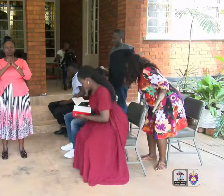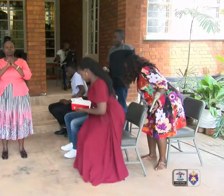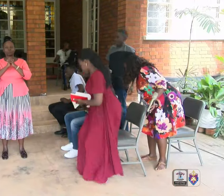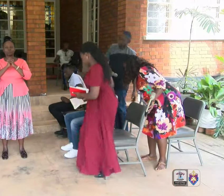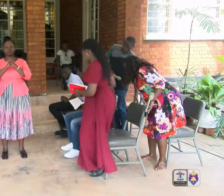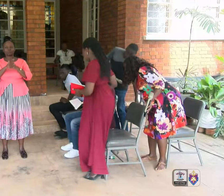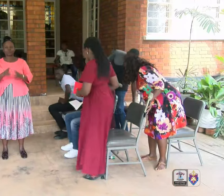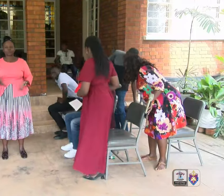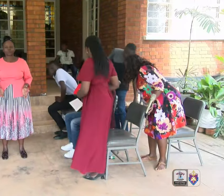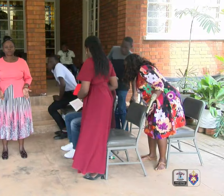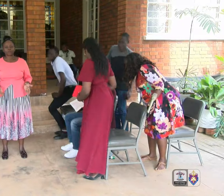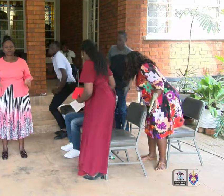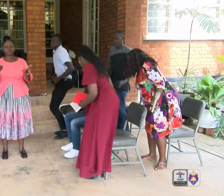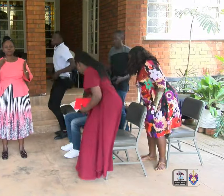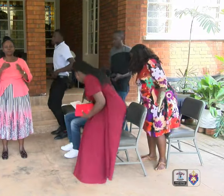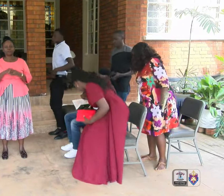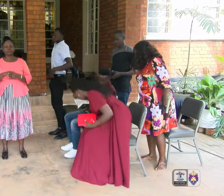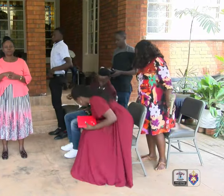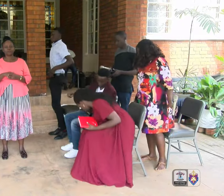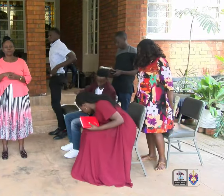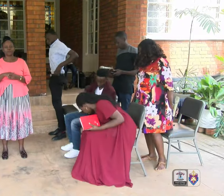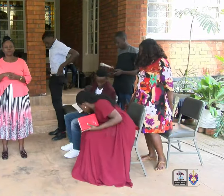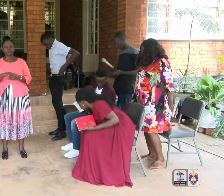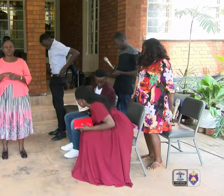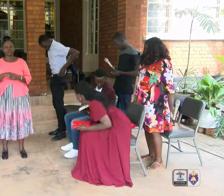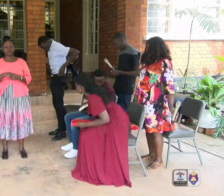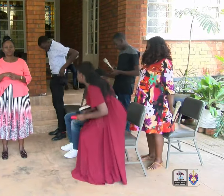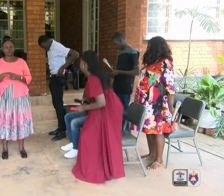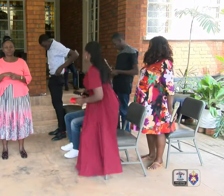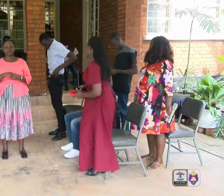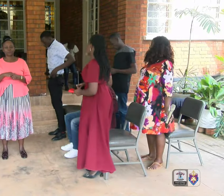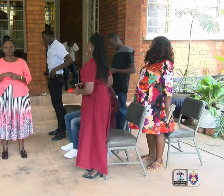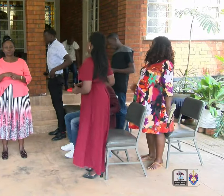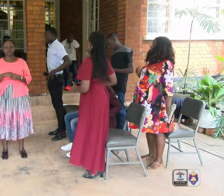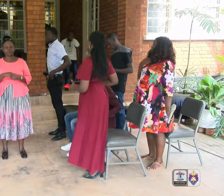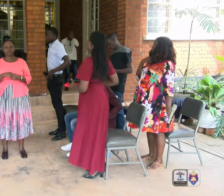situka ku bigere ebyo ate tusabe